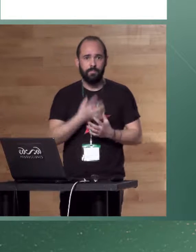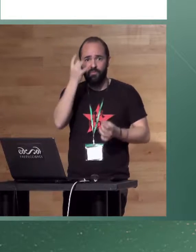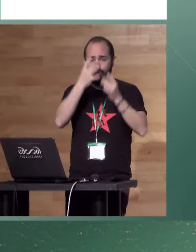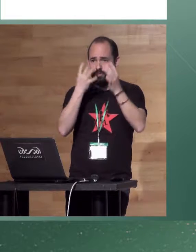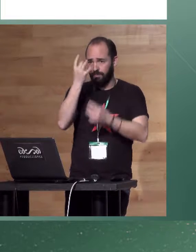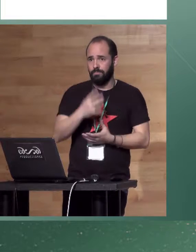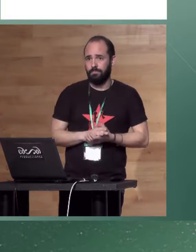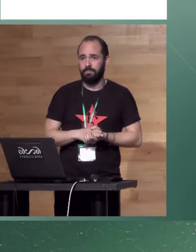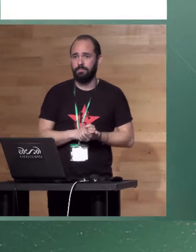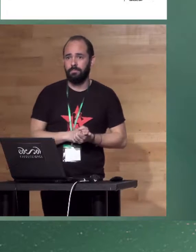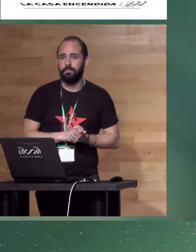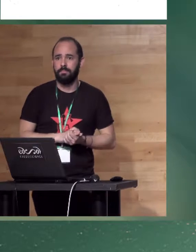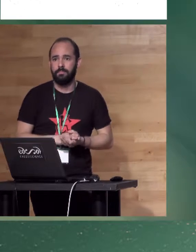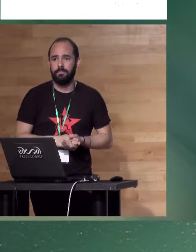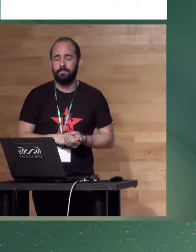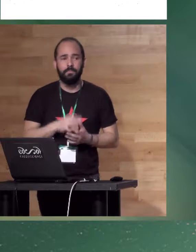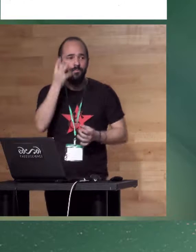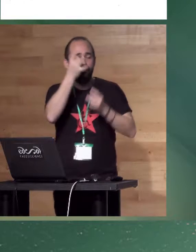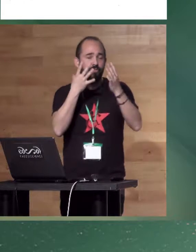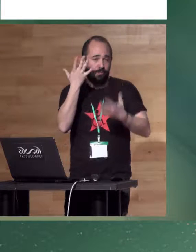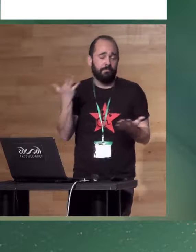¿Ficción? ¿Sí?